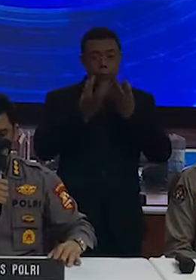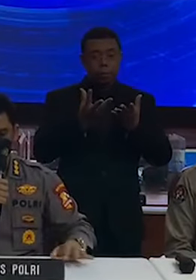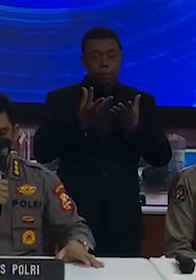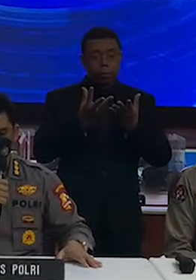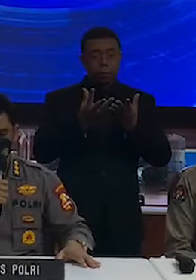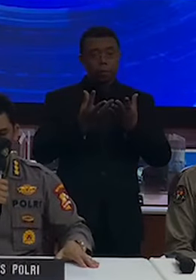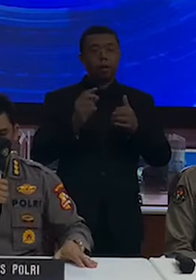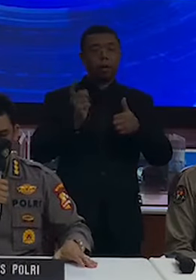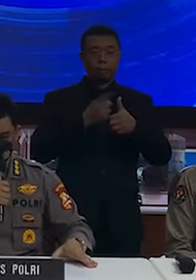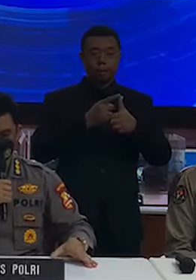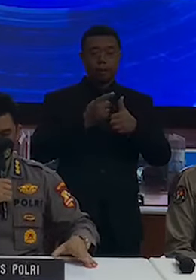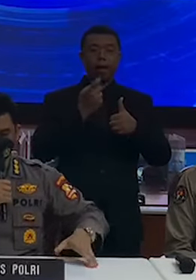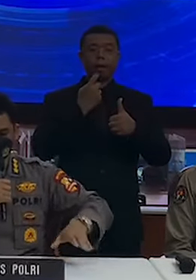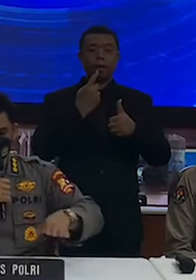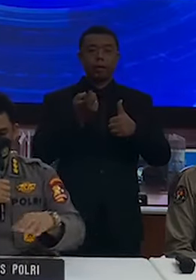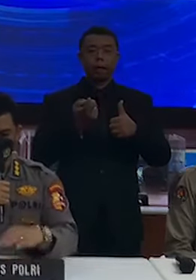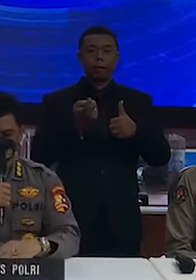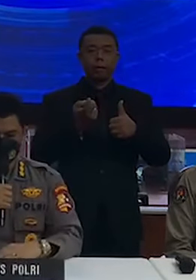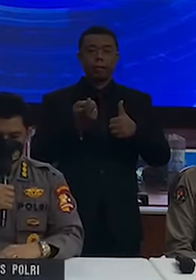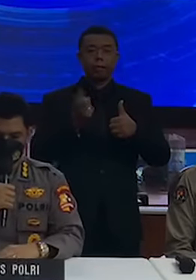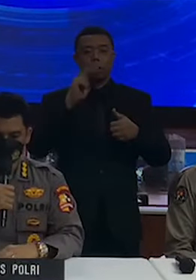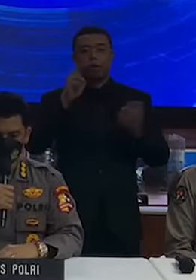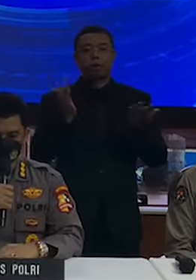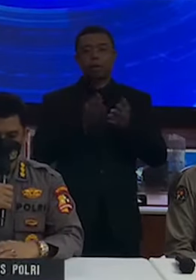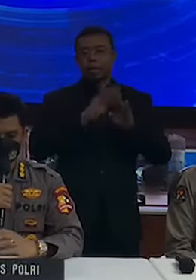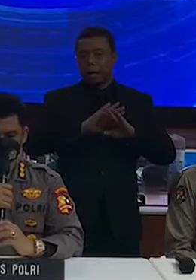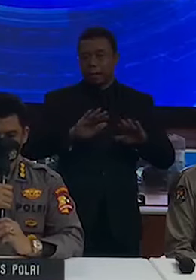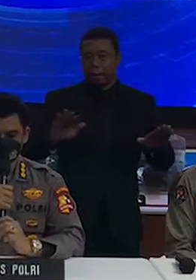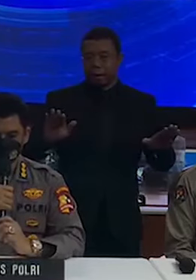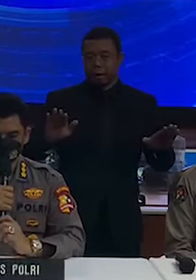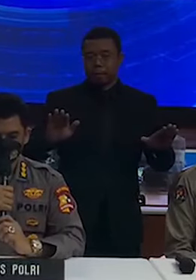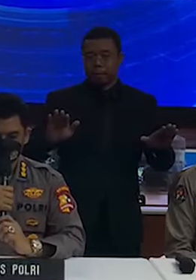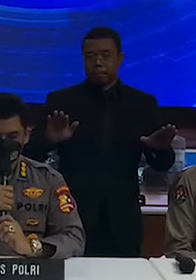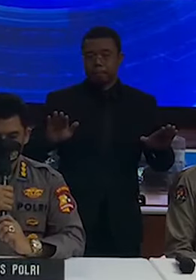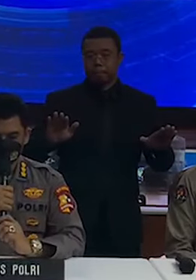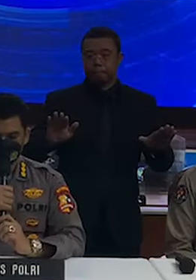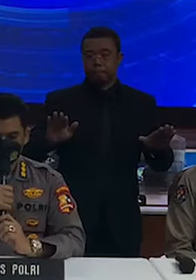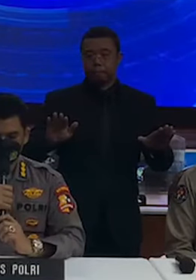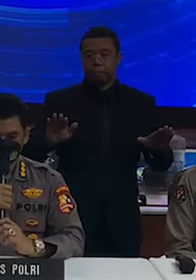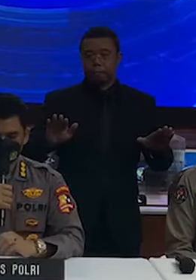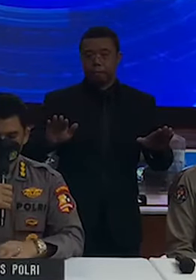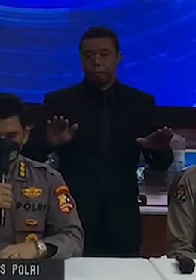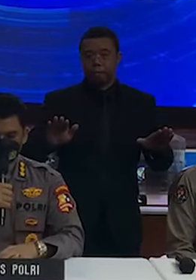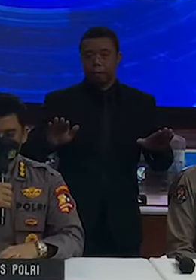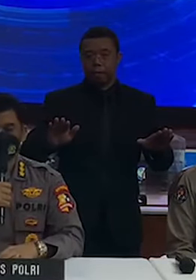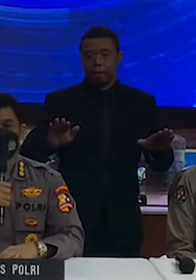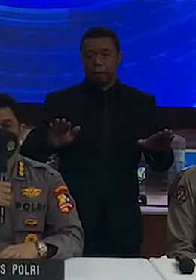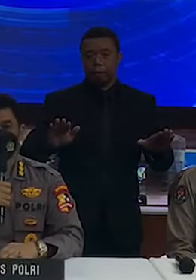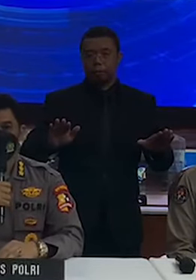menyampaikan terlebih dahulu yaitu situasi Kamtipmas yang di